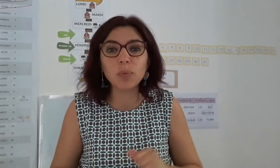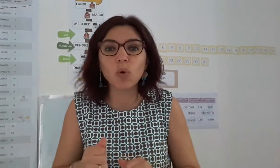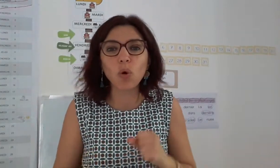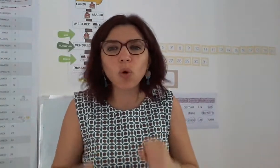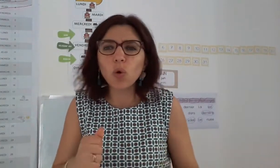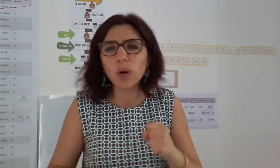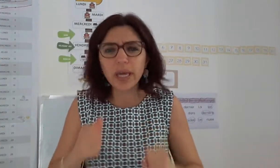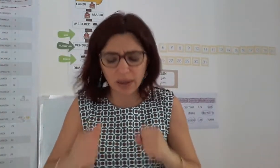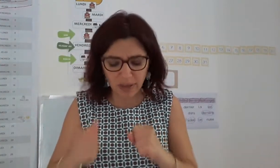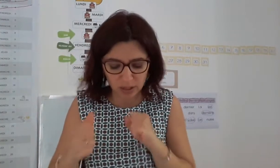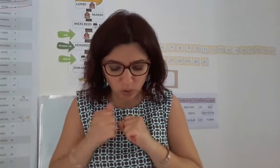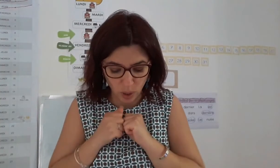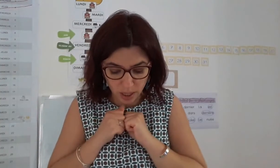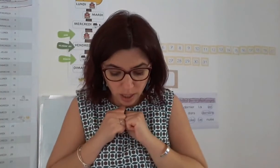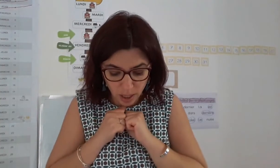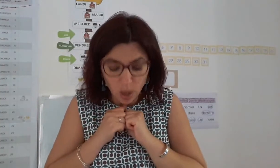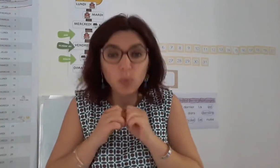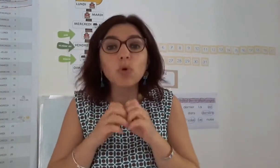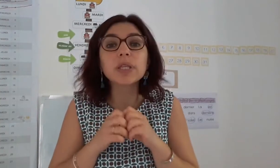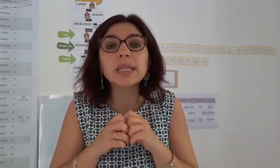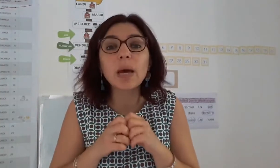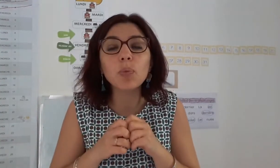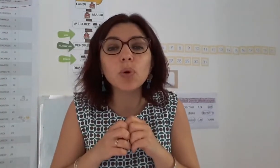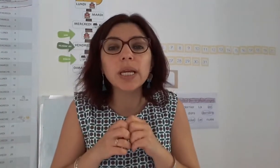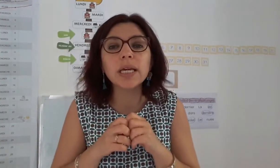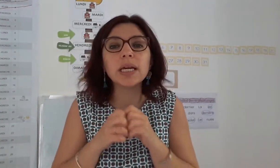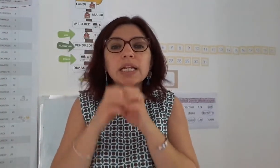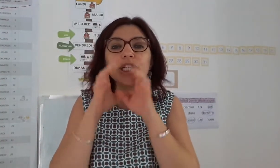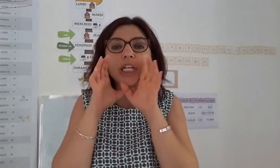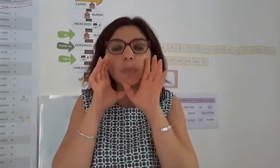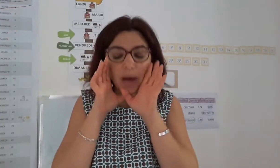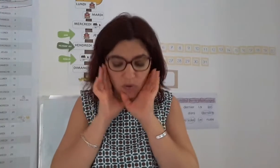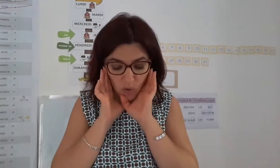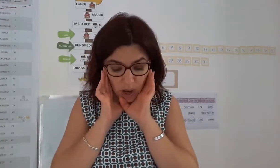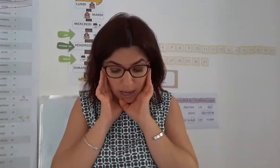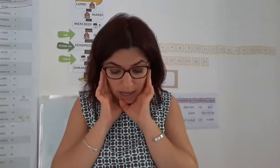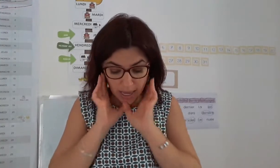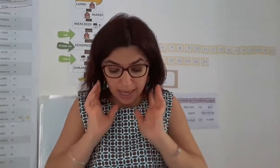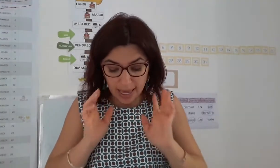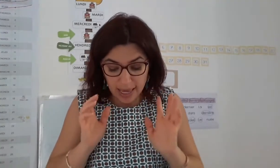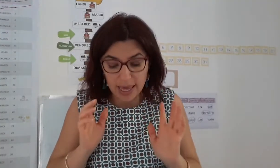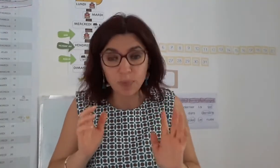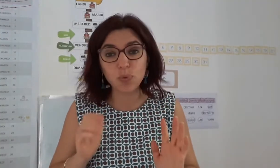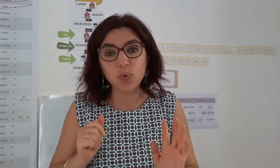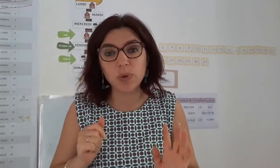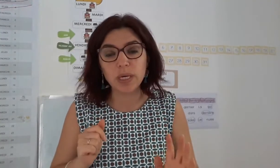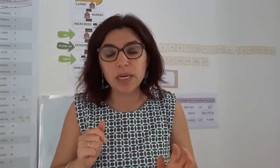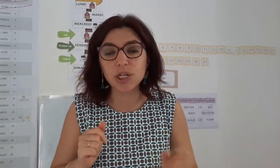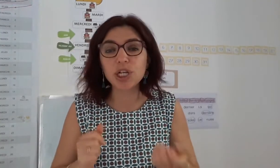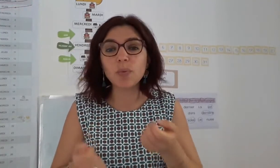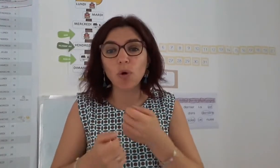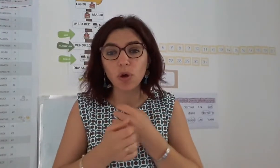pour courir vers toi, pour t'appeler, j'ai ma voix, et puis j'ai mon